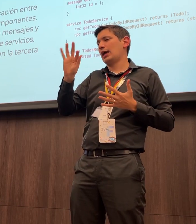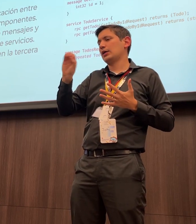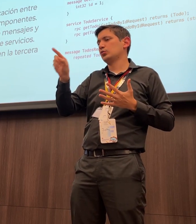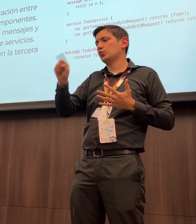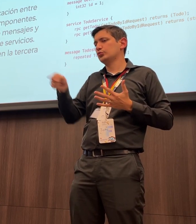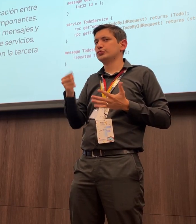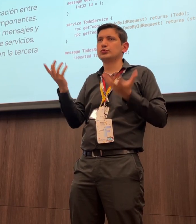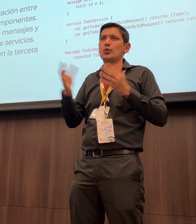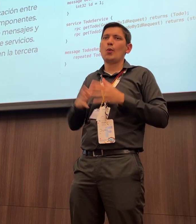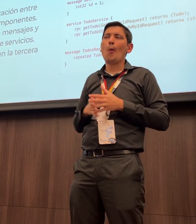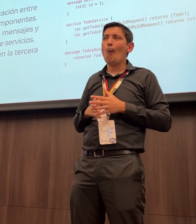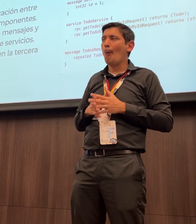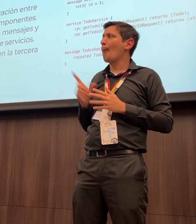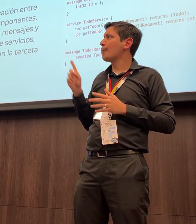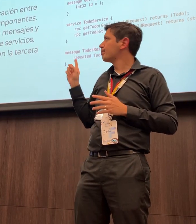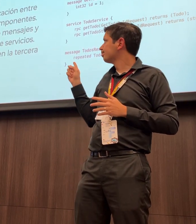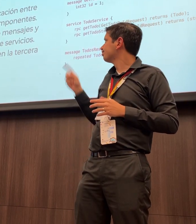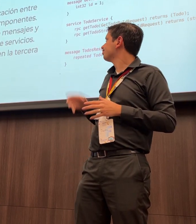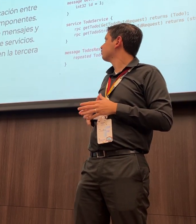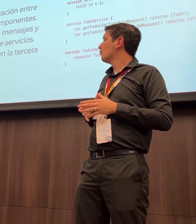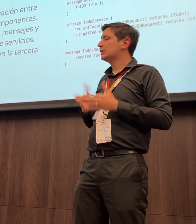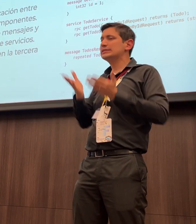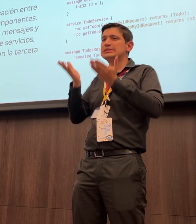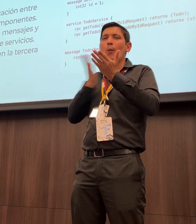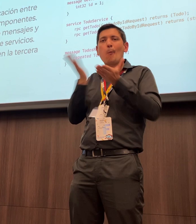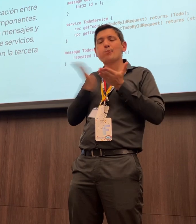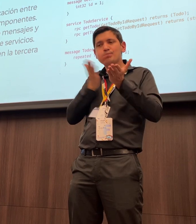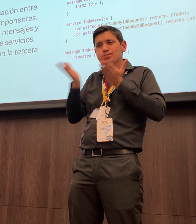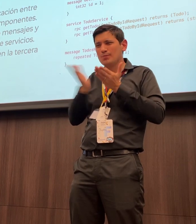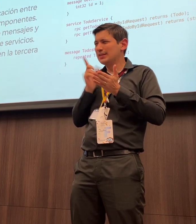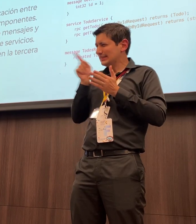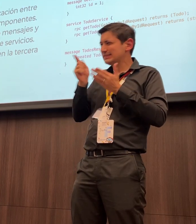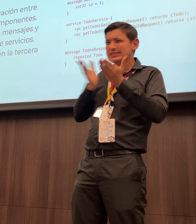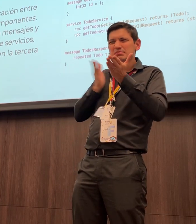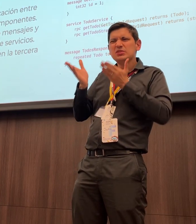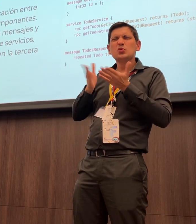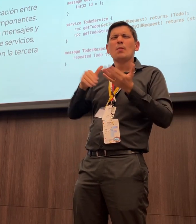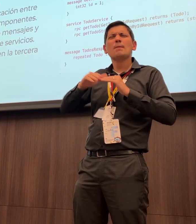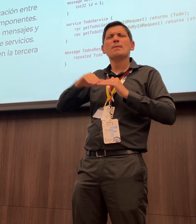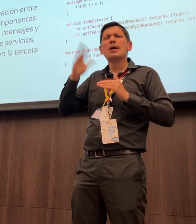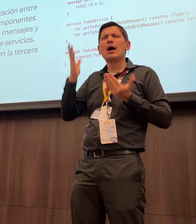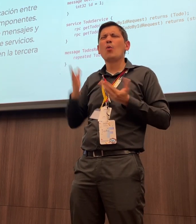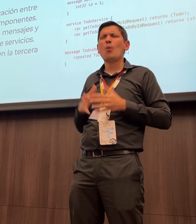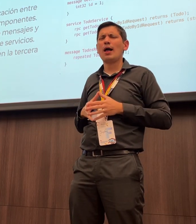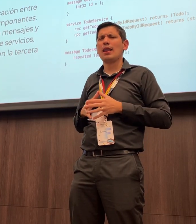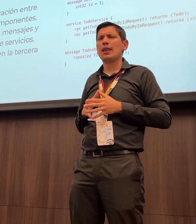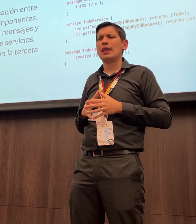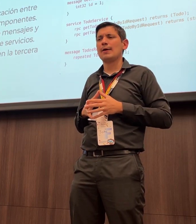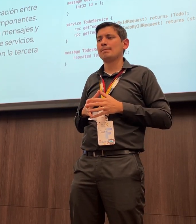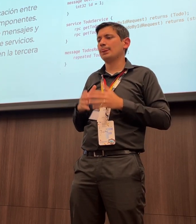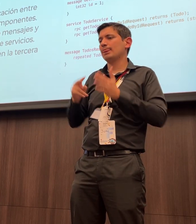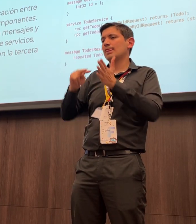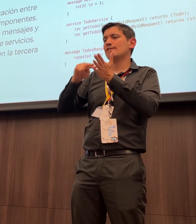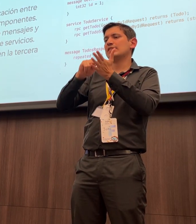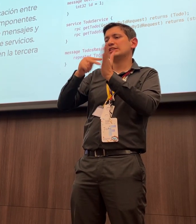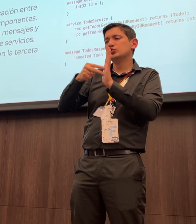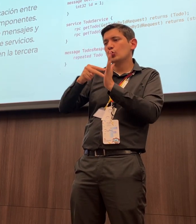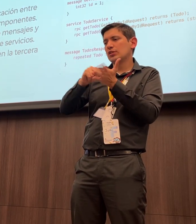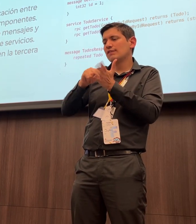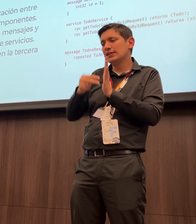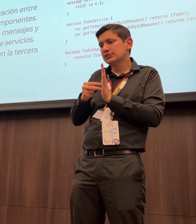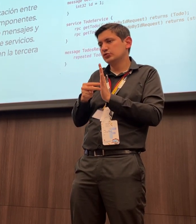También tenemos lo que serían los servicios. Estos servicios serían más que nada la definición de